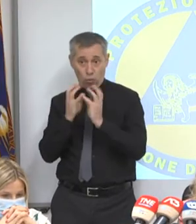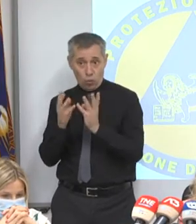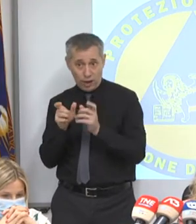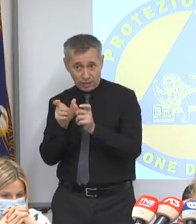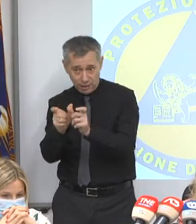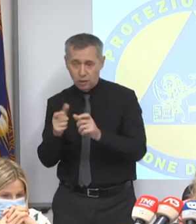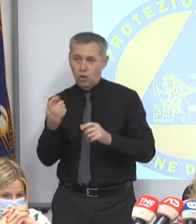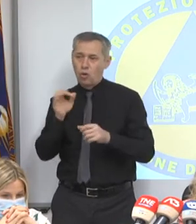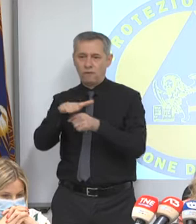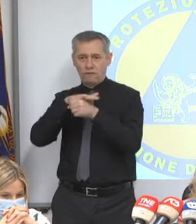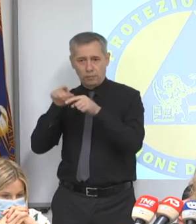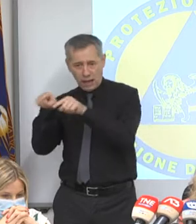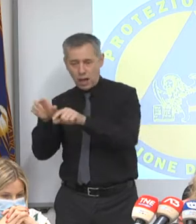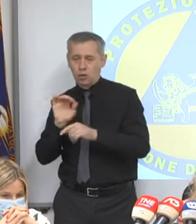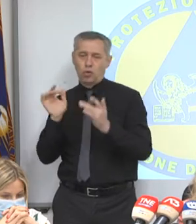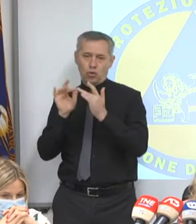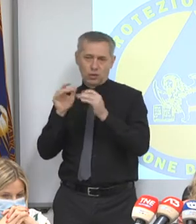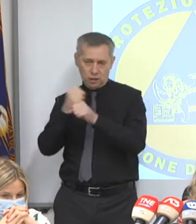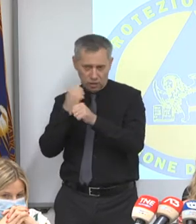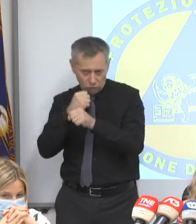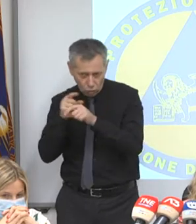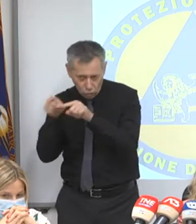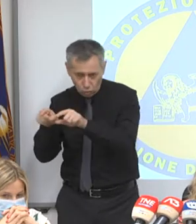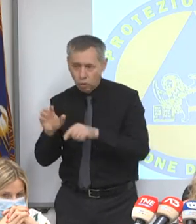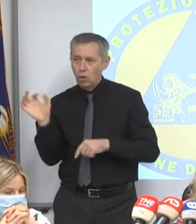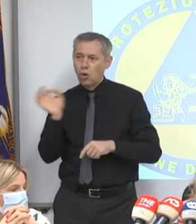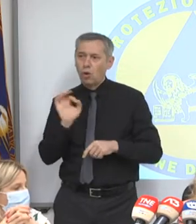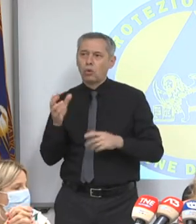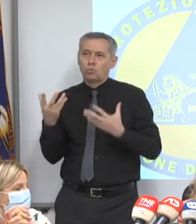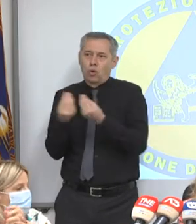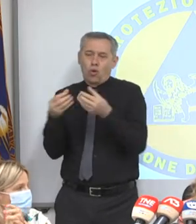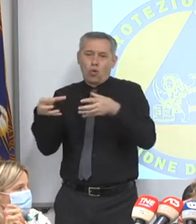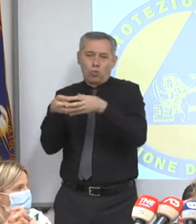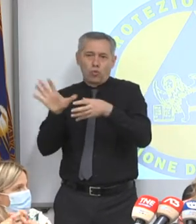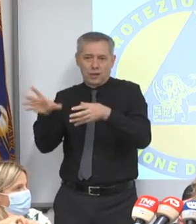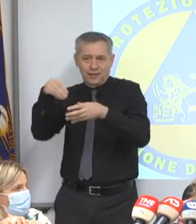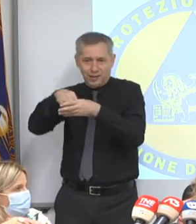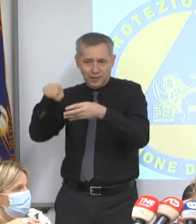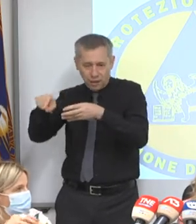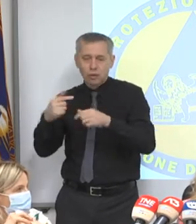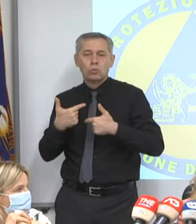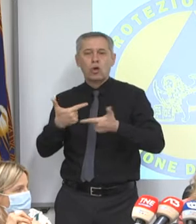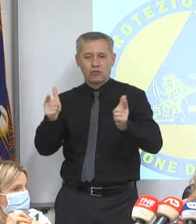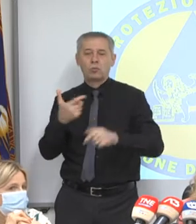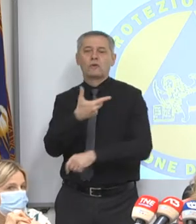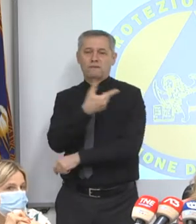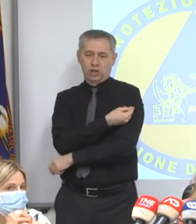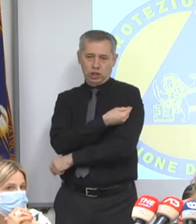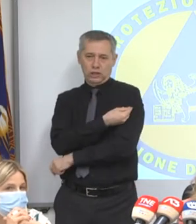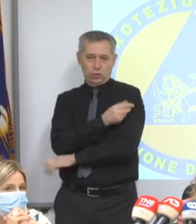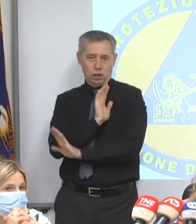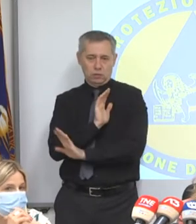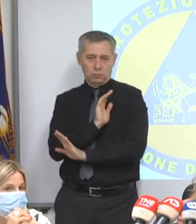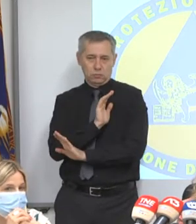familiari che siano contatti lavorativi che siano contatti della vita di comunità della vita sociale offriamo alla vaccinazione oltre a